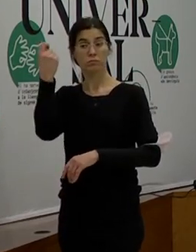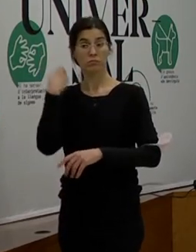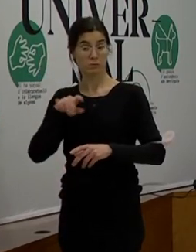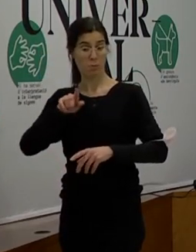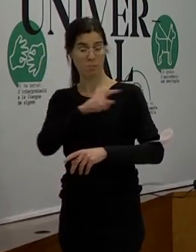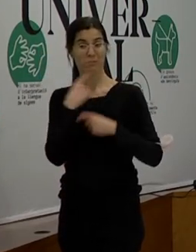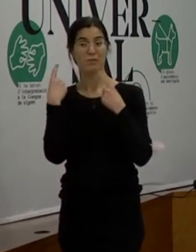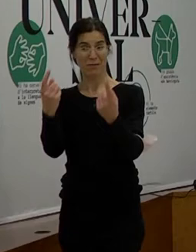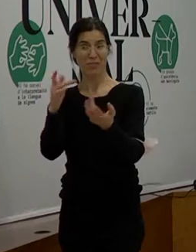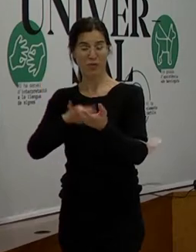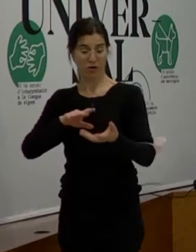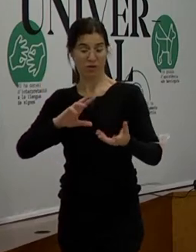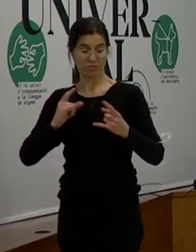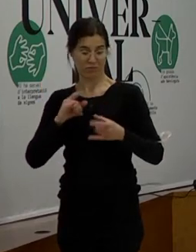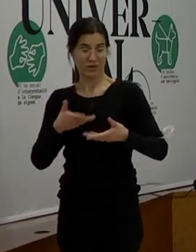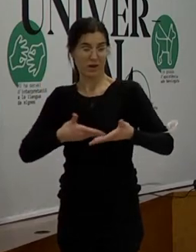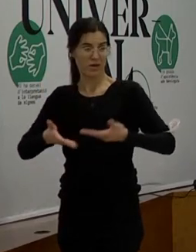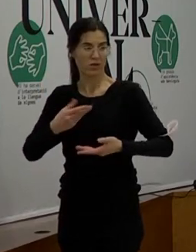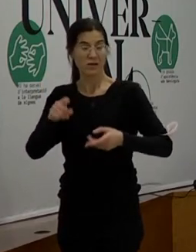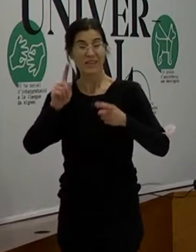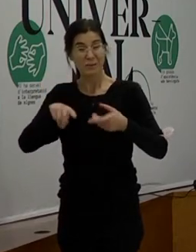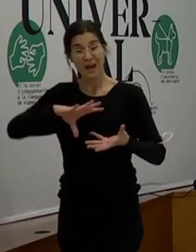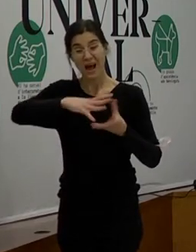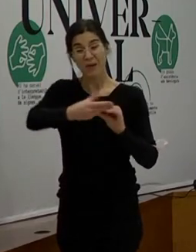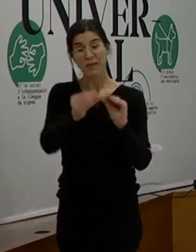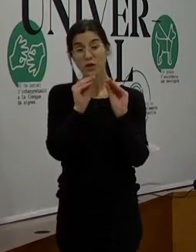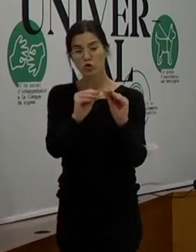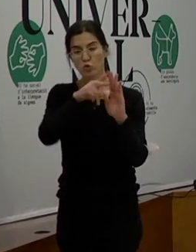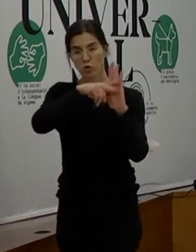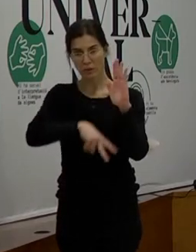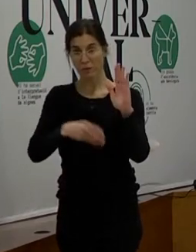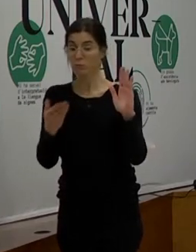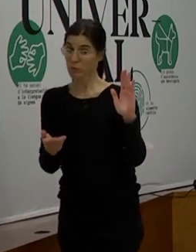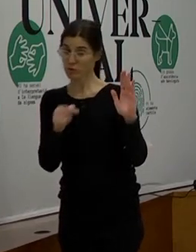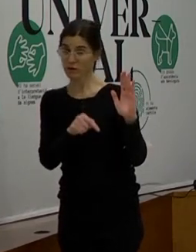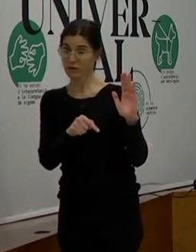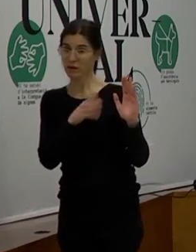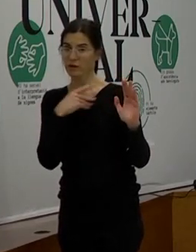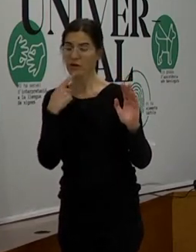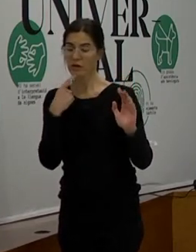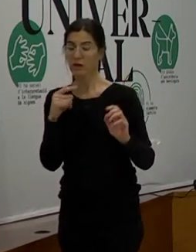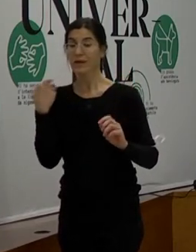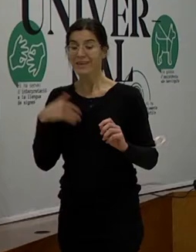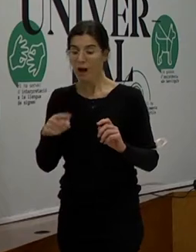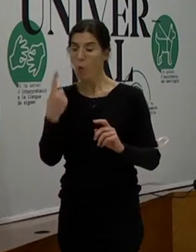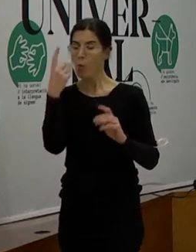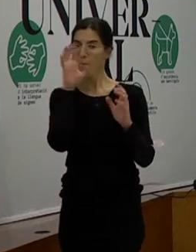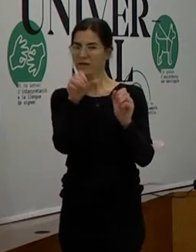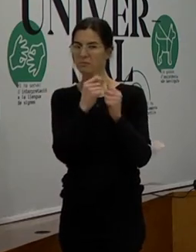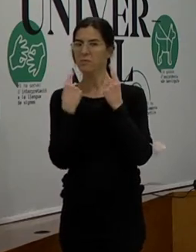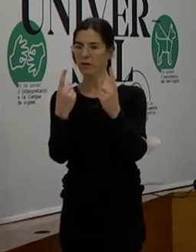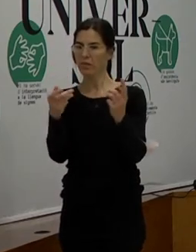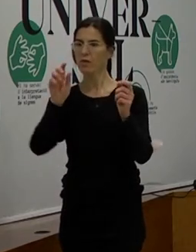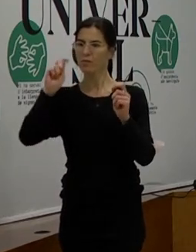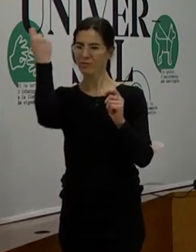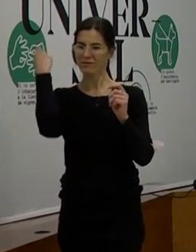van aplicar a la seva normativa. Això és molt important, que tenim ja un país que ho té a la seva normativa. Per